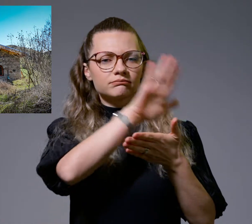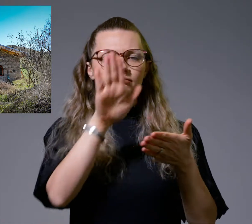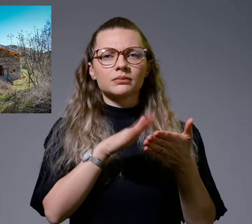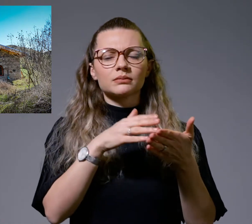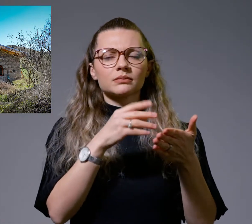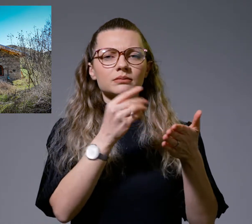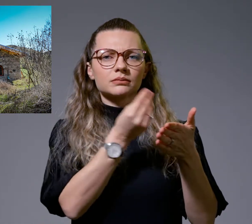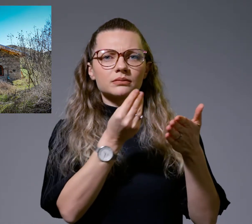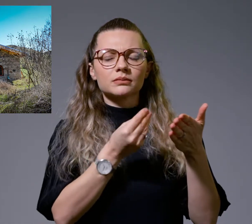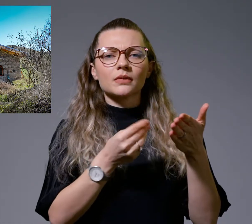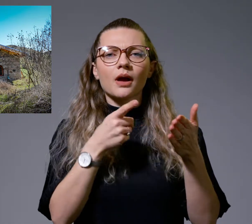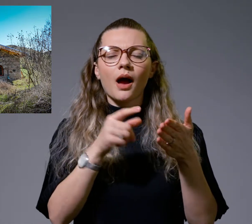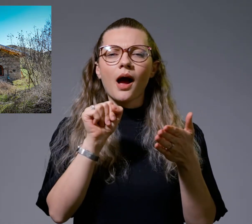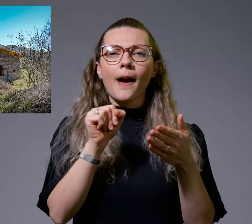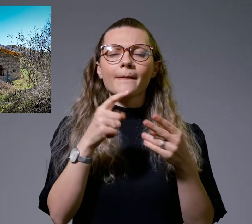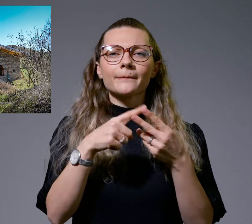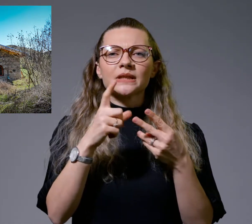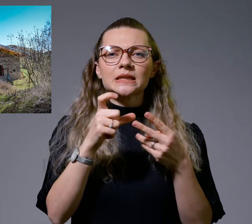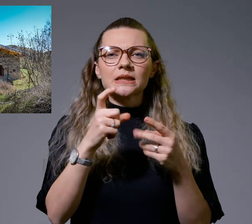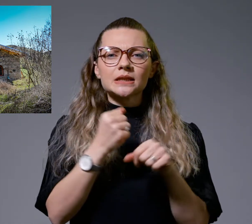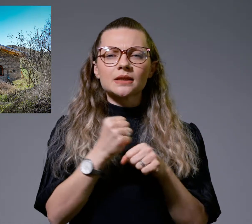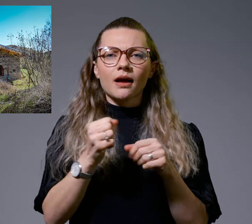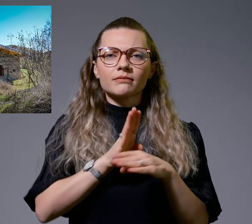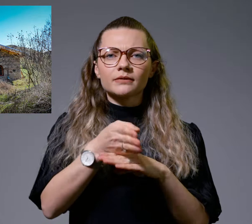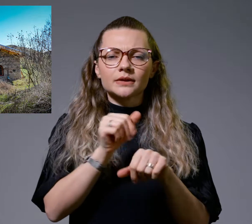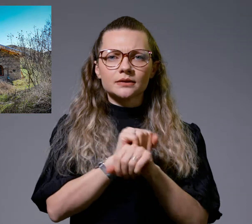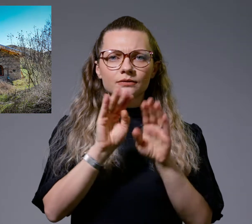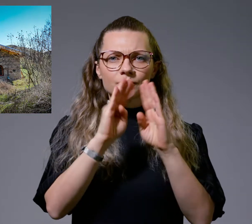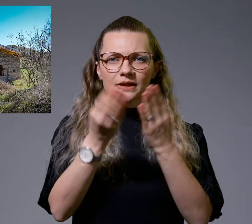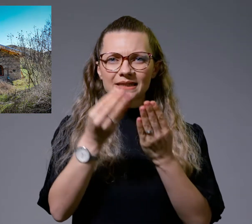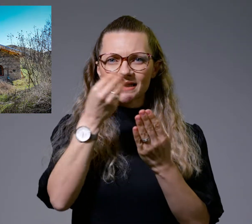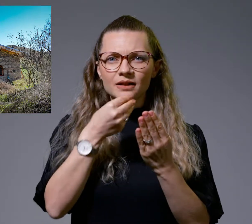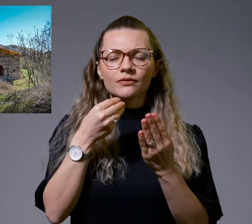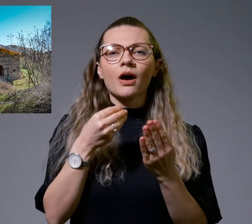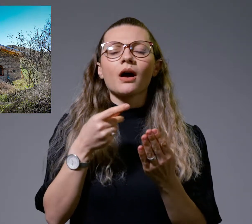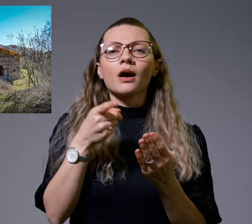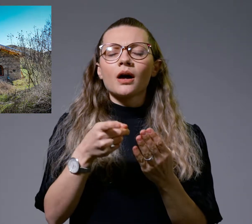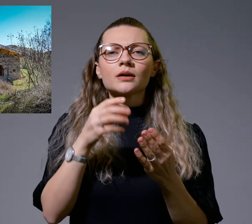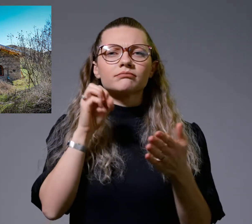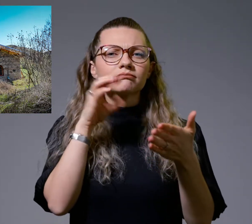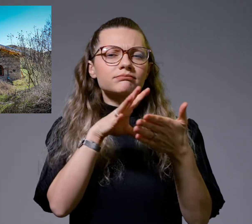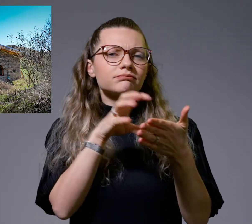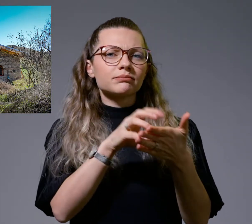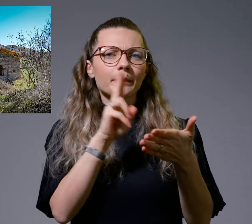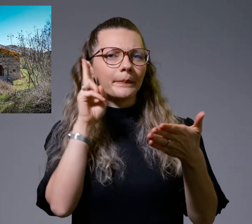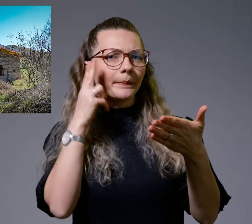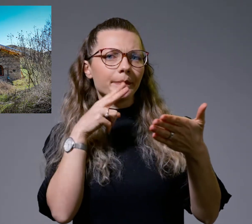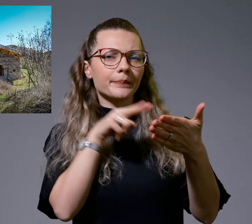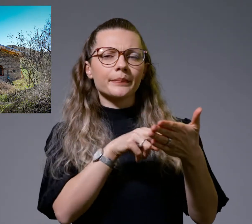во апсидата на олтарниот простор, највпечатлива е насликаната сцена, позната